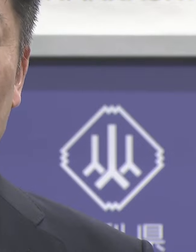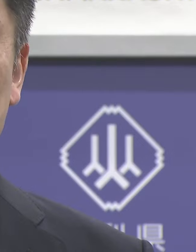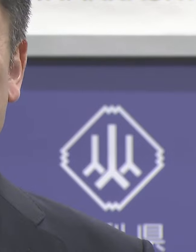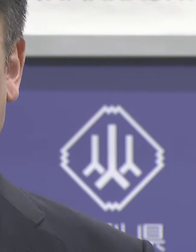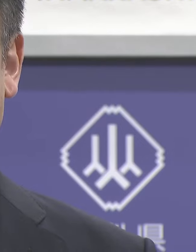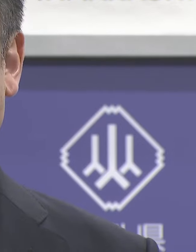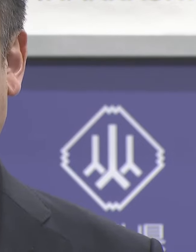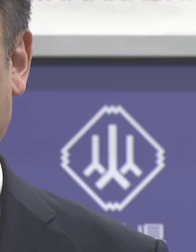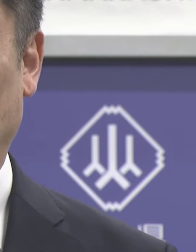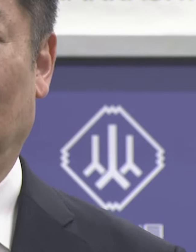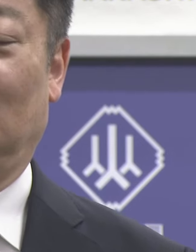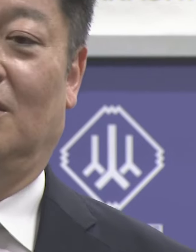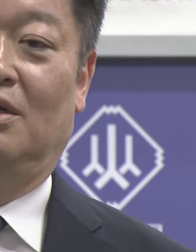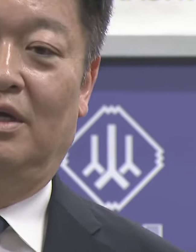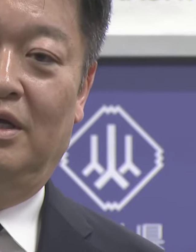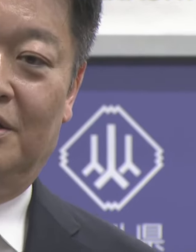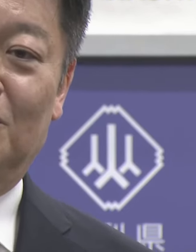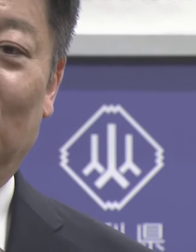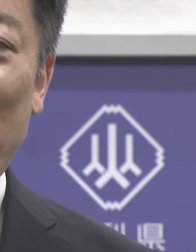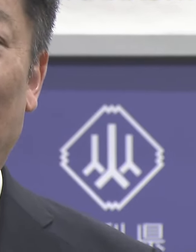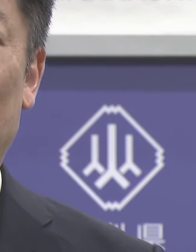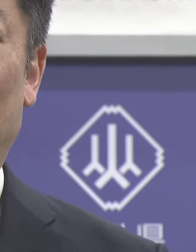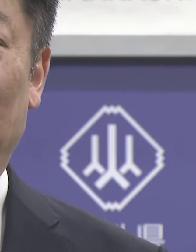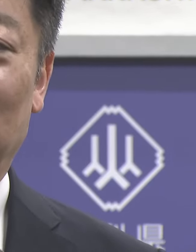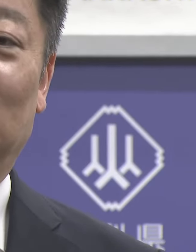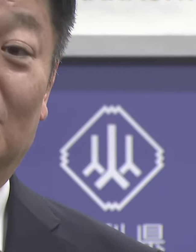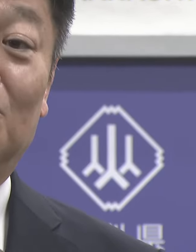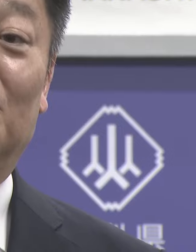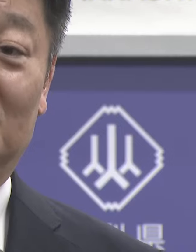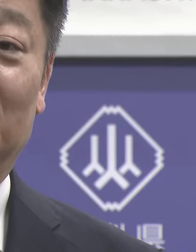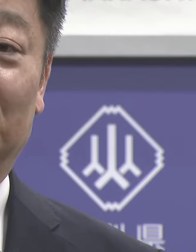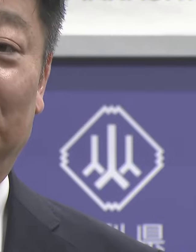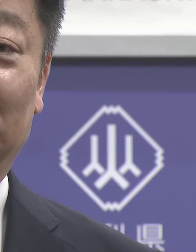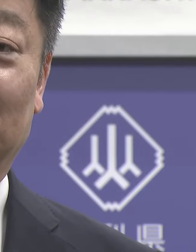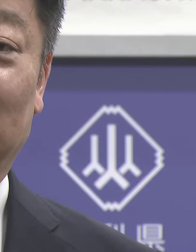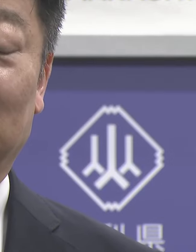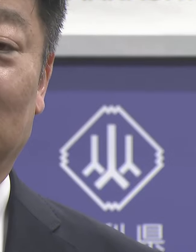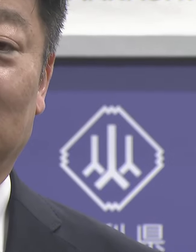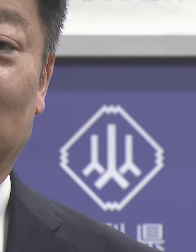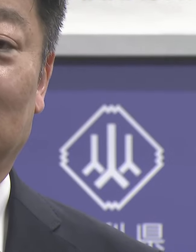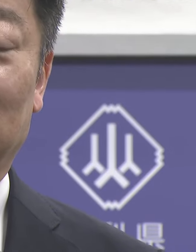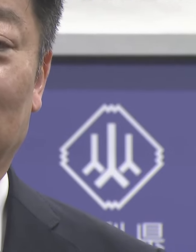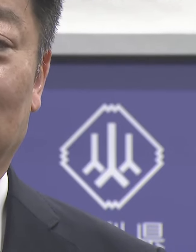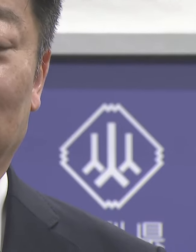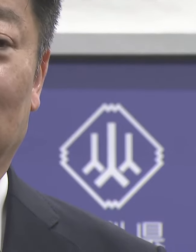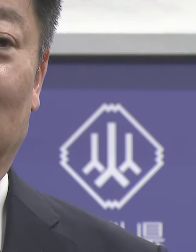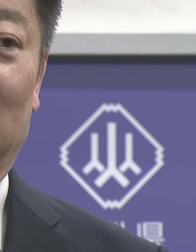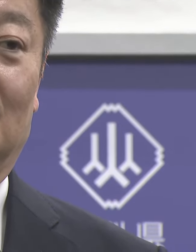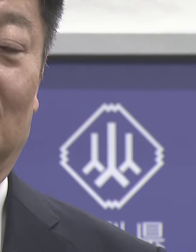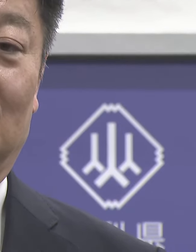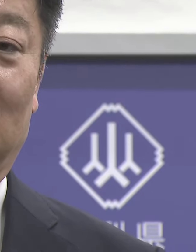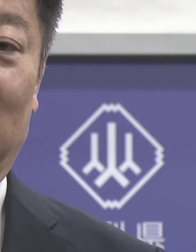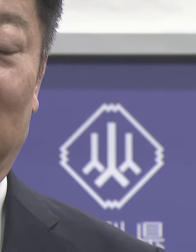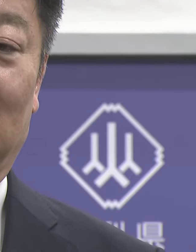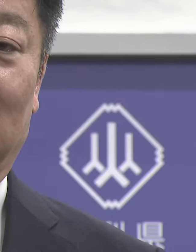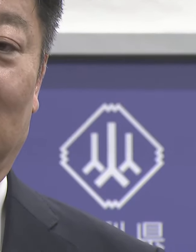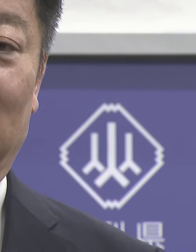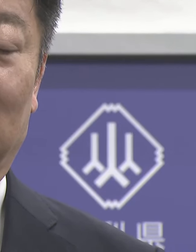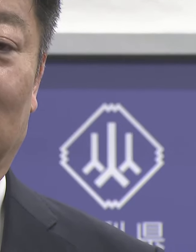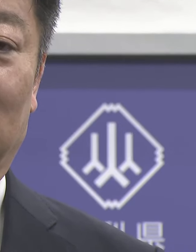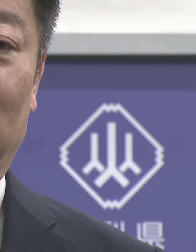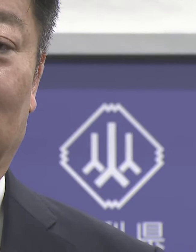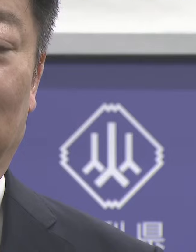まあ、いずれにしてもあの、金庫で保管をしていたということだと思います。 そのいつでも貸し付けられるお金という